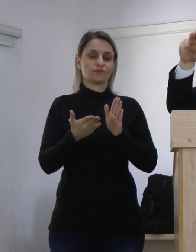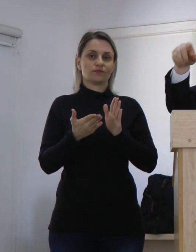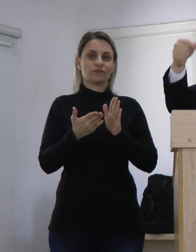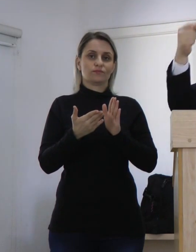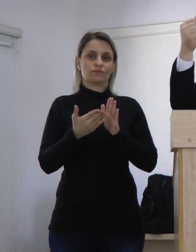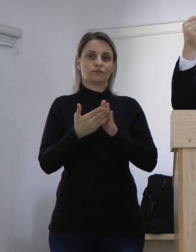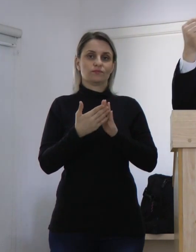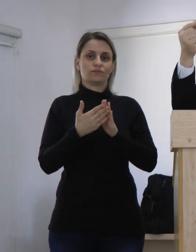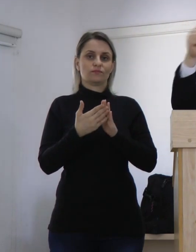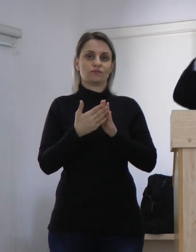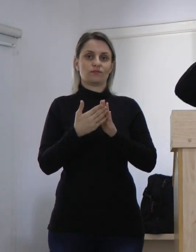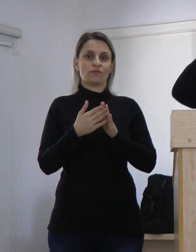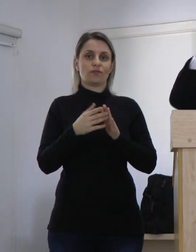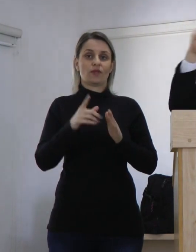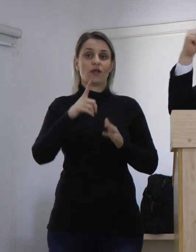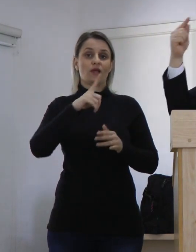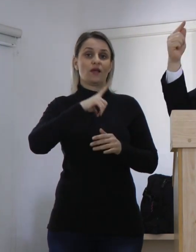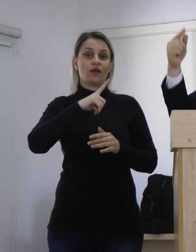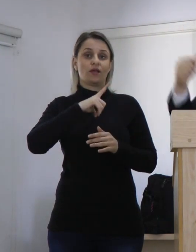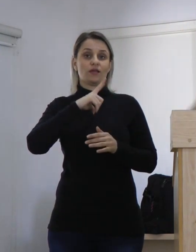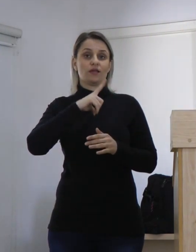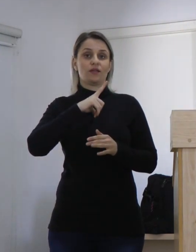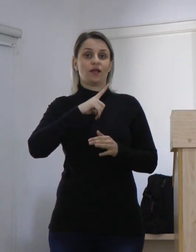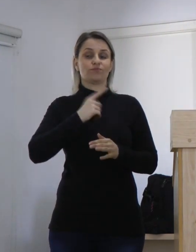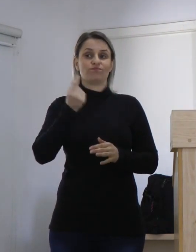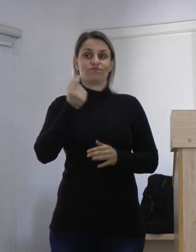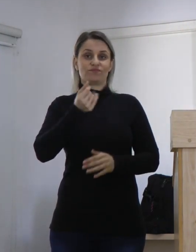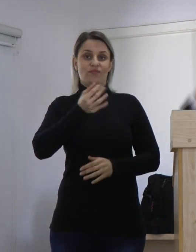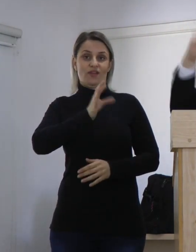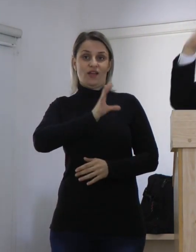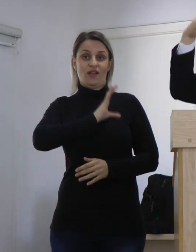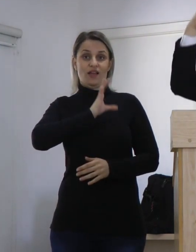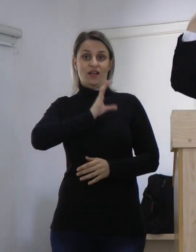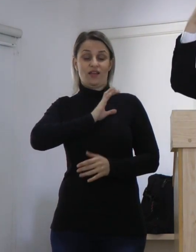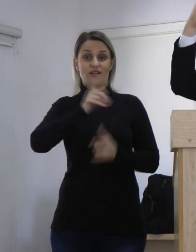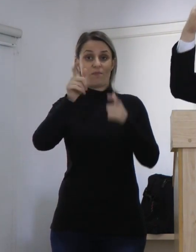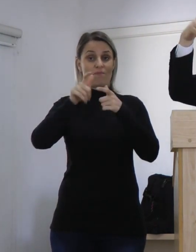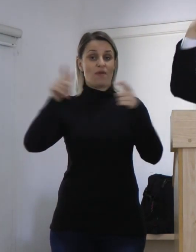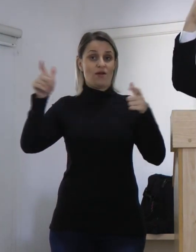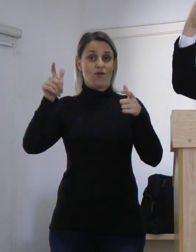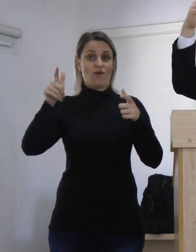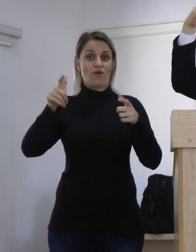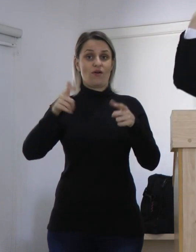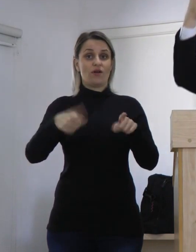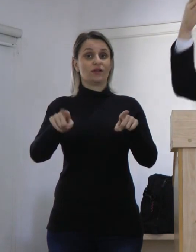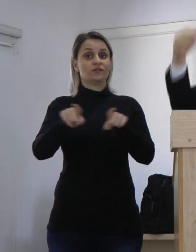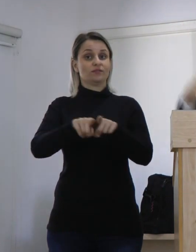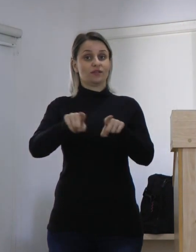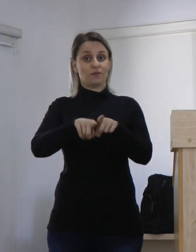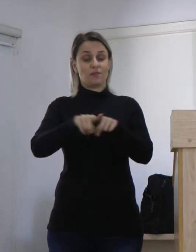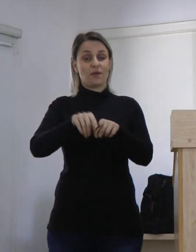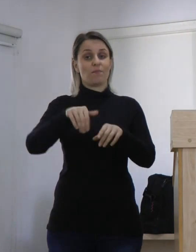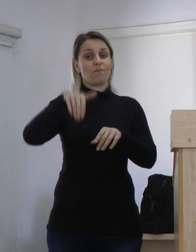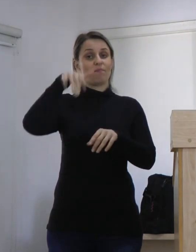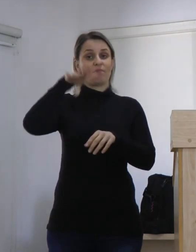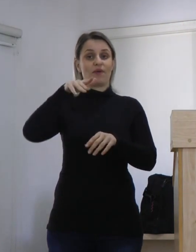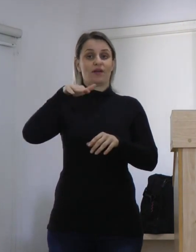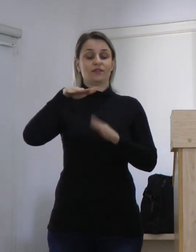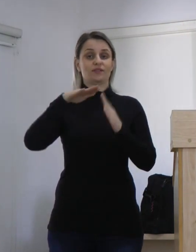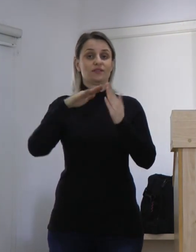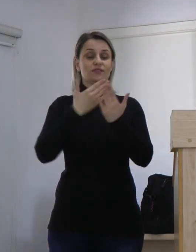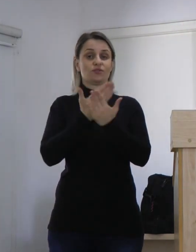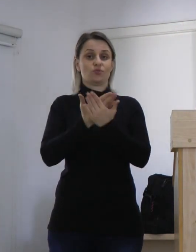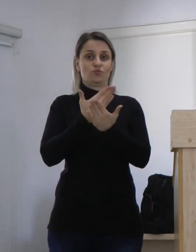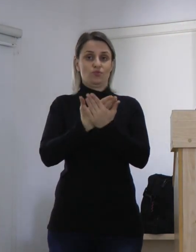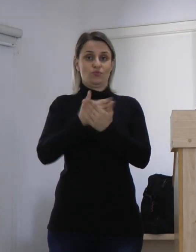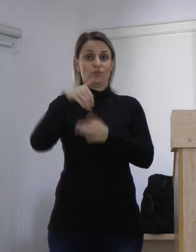que tem maior renda per capita entre todas as religiões. Mais anos de escolaridade, mais graduação, mais pós-graduação.